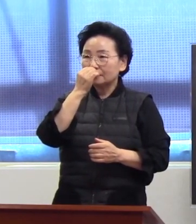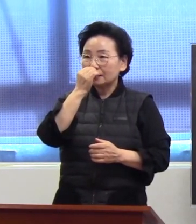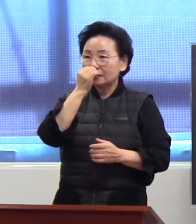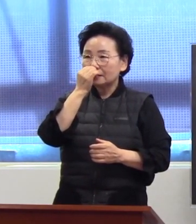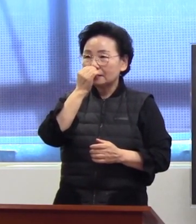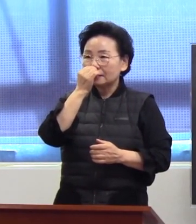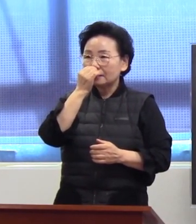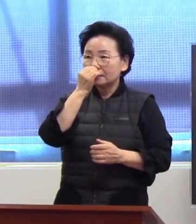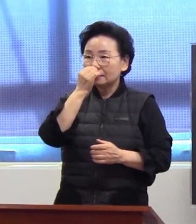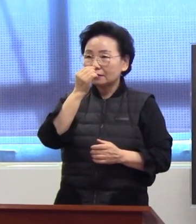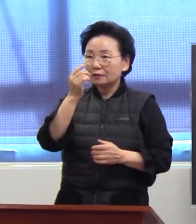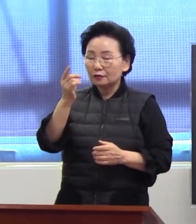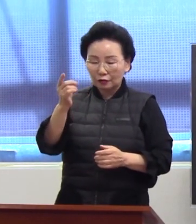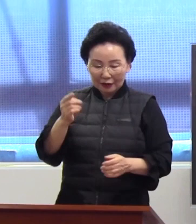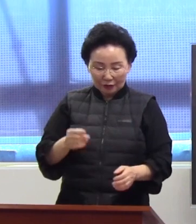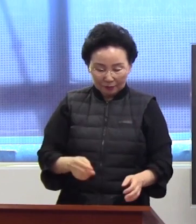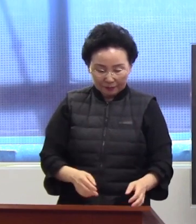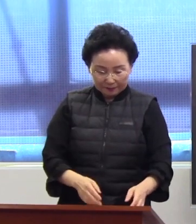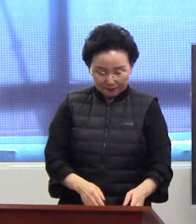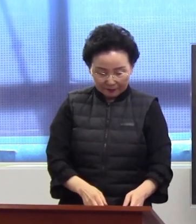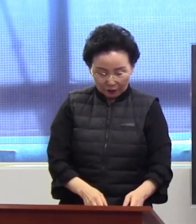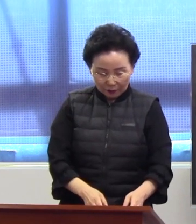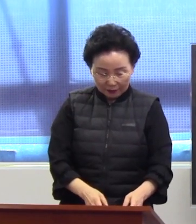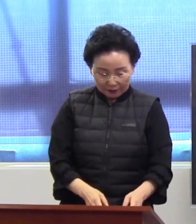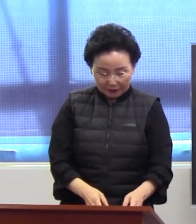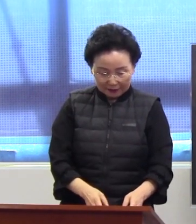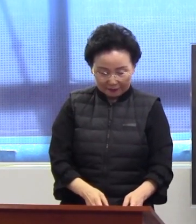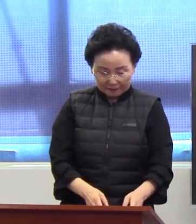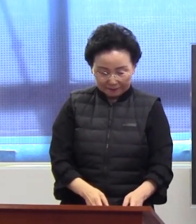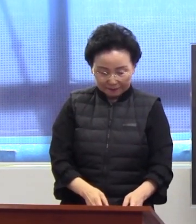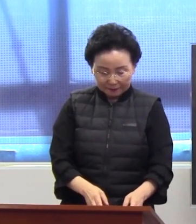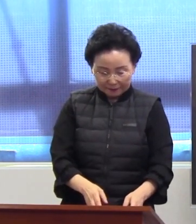누구지? 저 전화 좀 꺼버려.